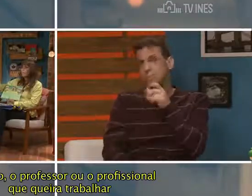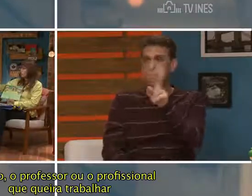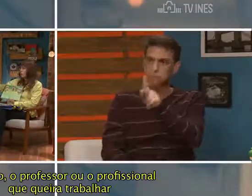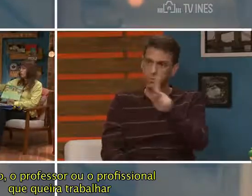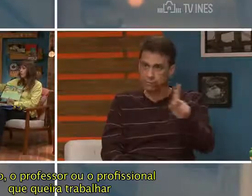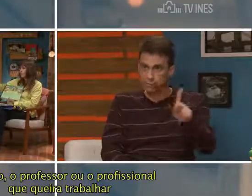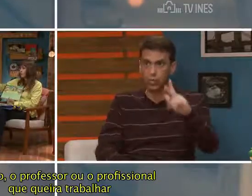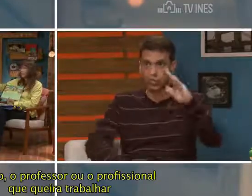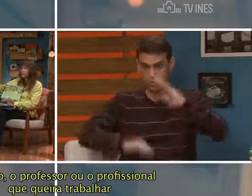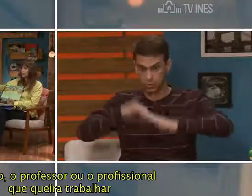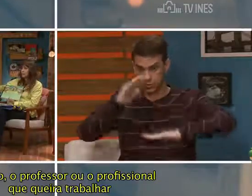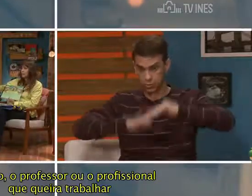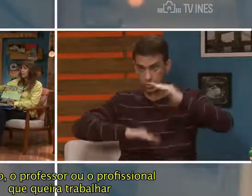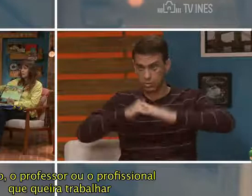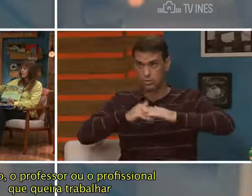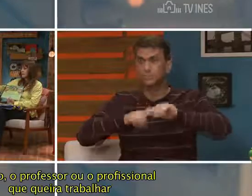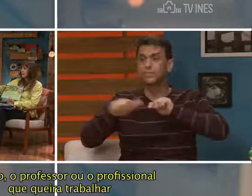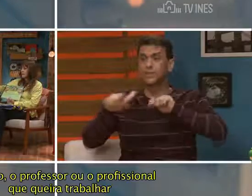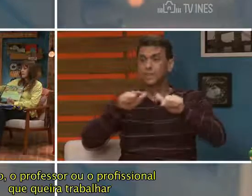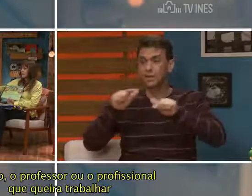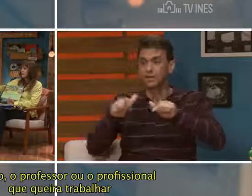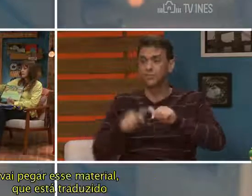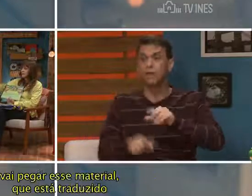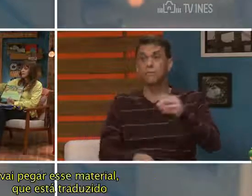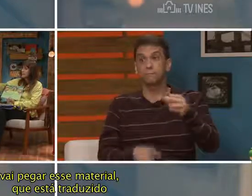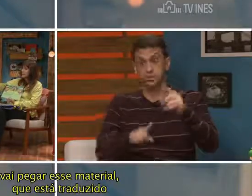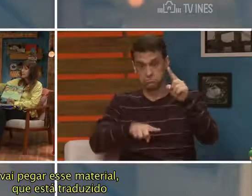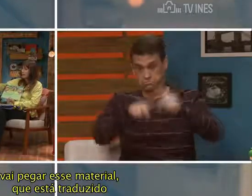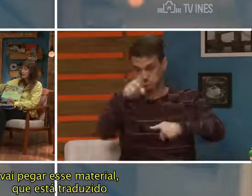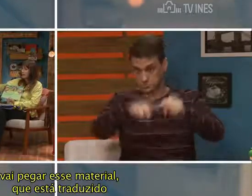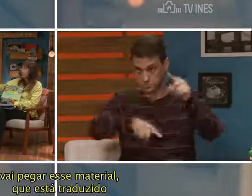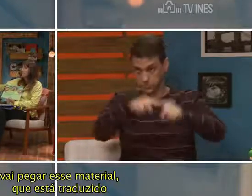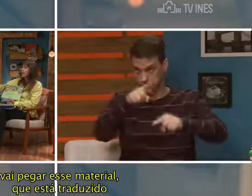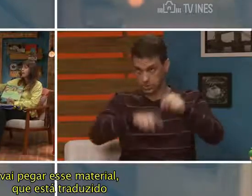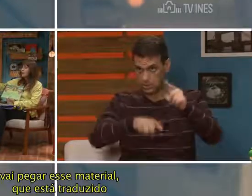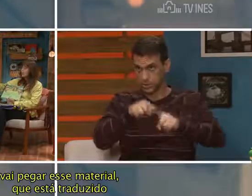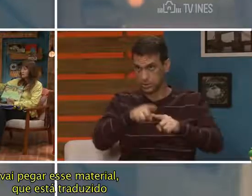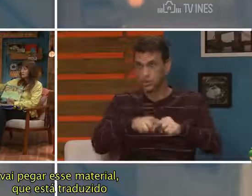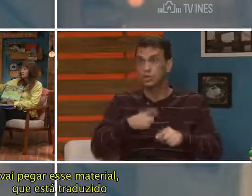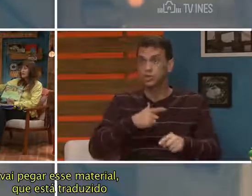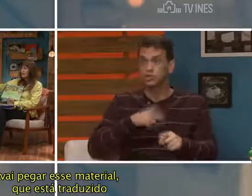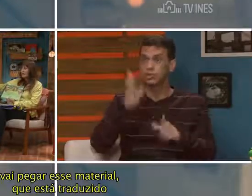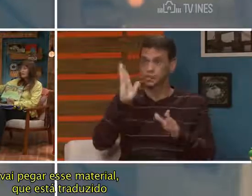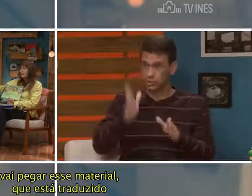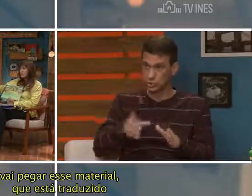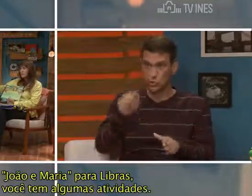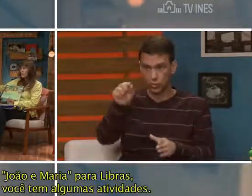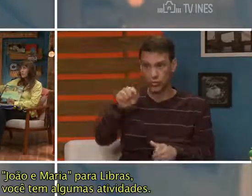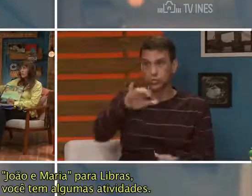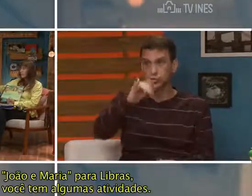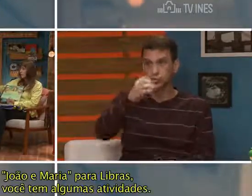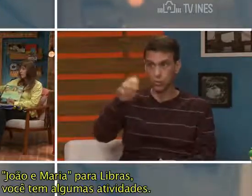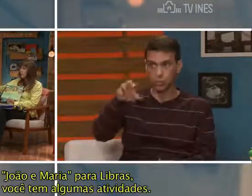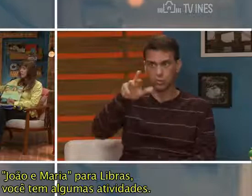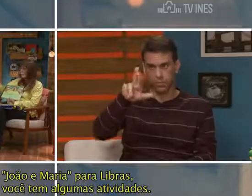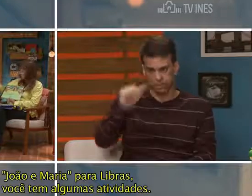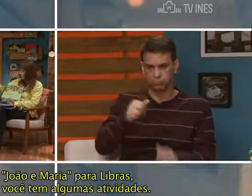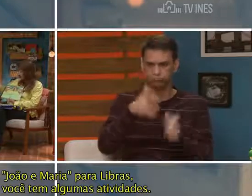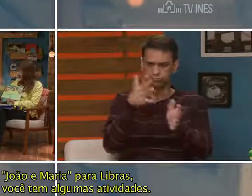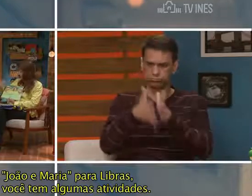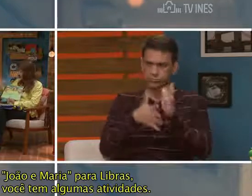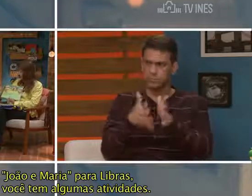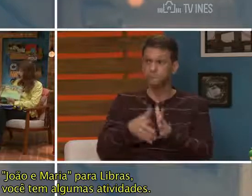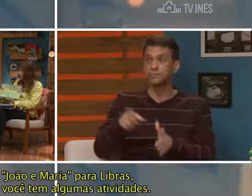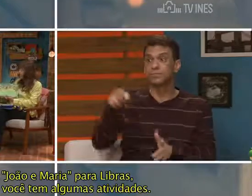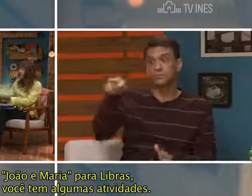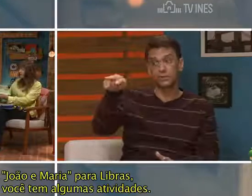o professor ou o profissional que queira trabalhar, ele vai pegar esse material que está traduzido do João e Maria para